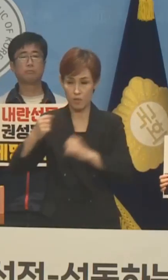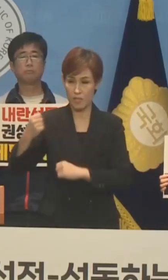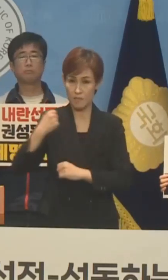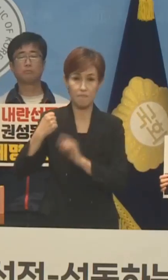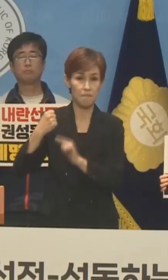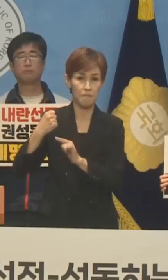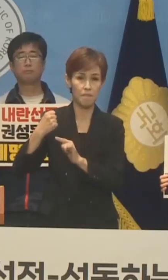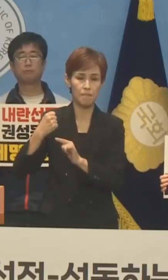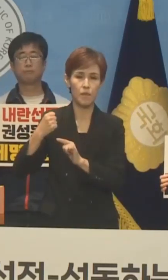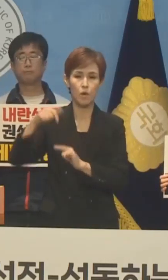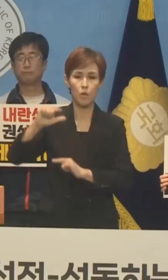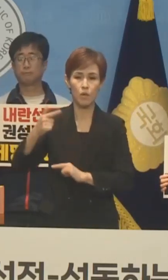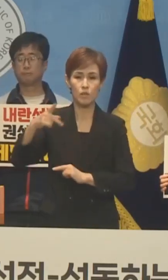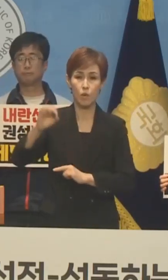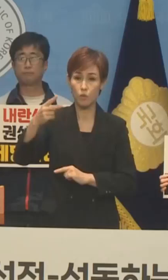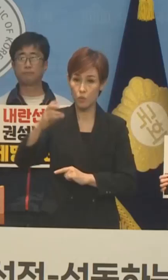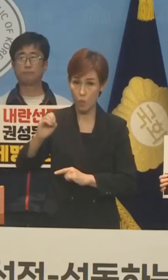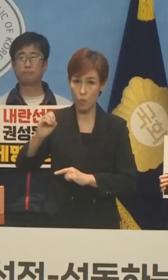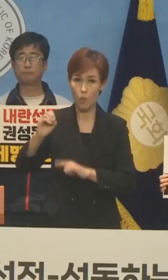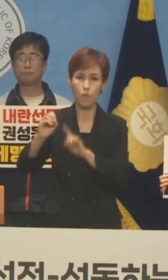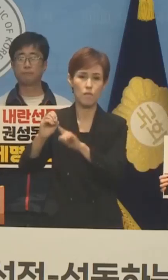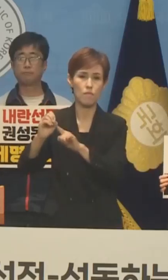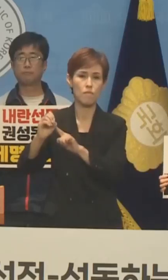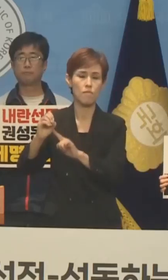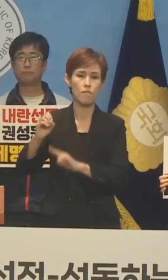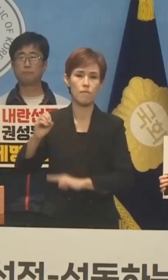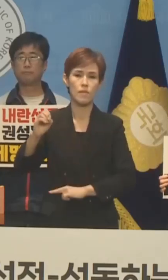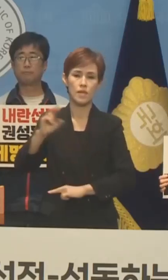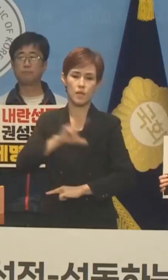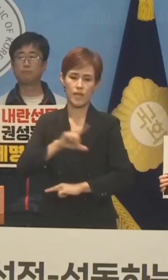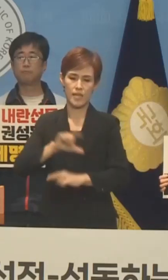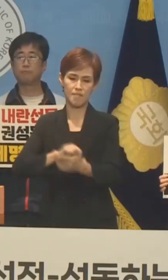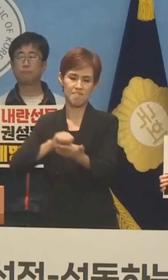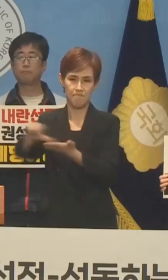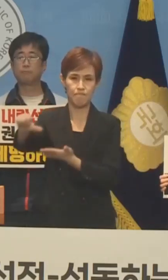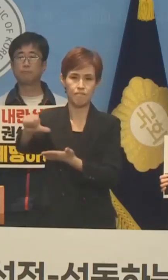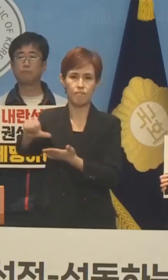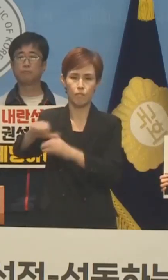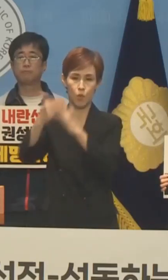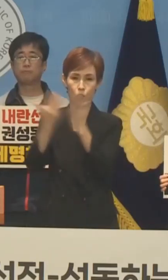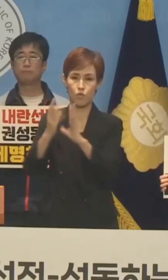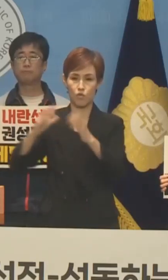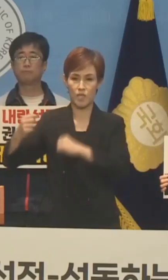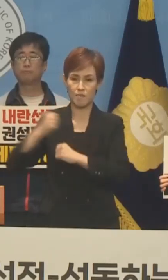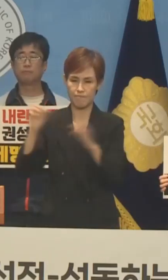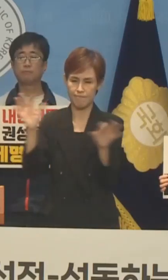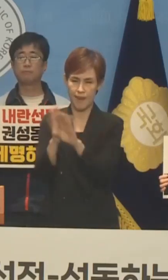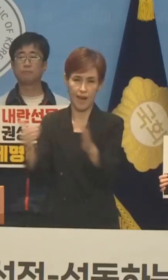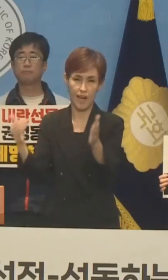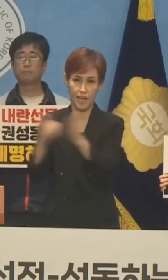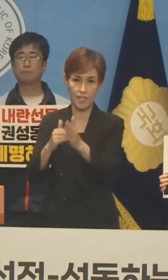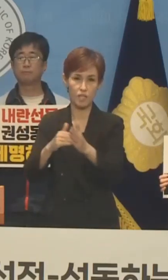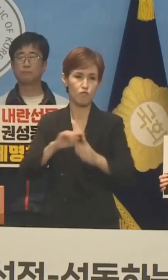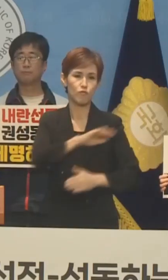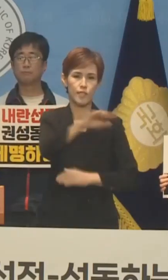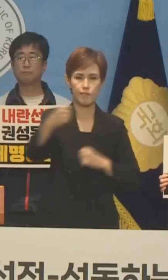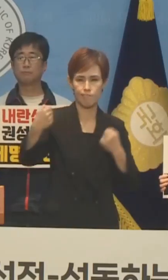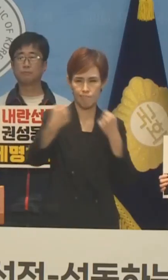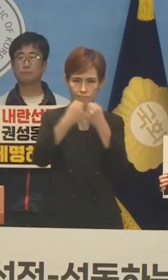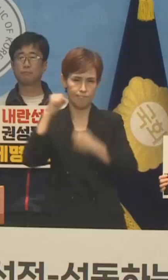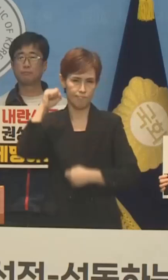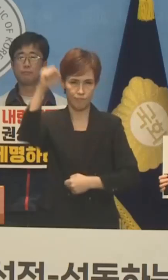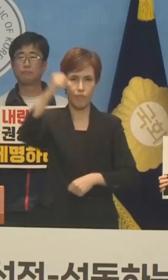힘, 권성동 끝까지 제명하고 반드시 모두가 해체될 때까지 비상행동을 끝까지 함께 싸워나갈